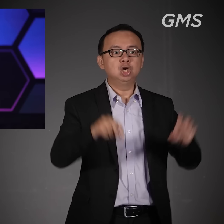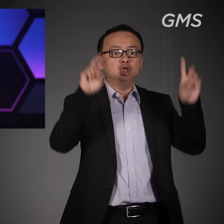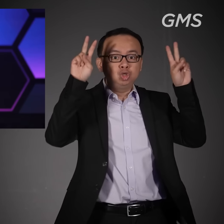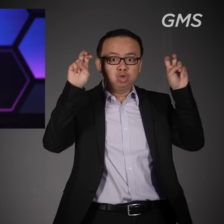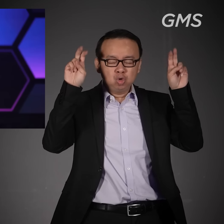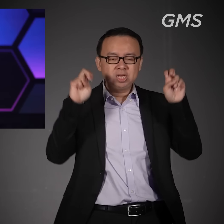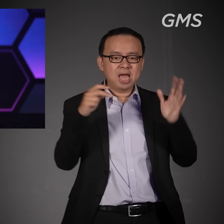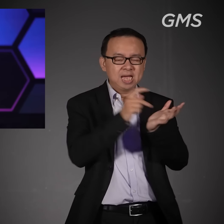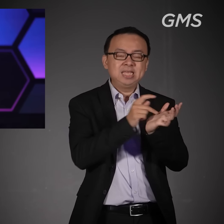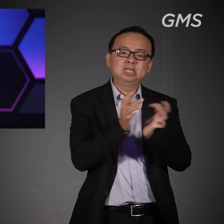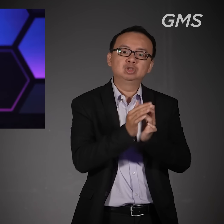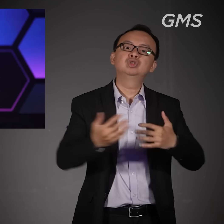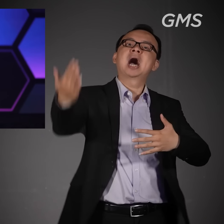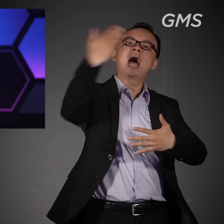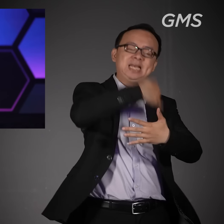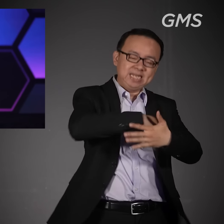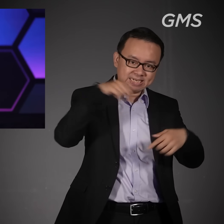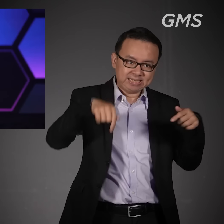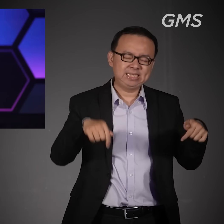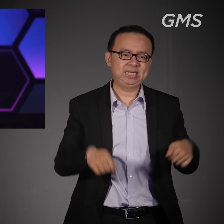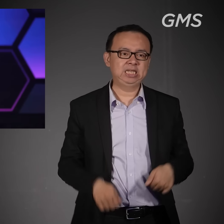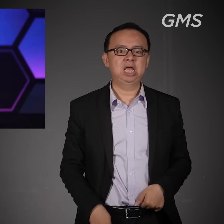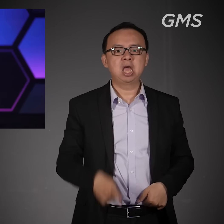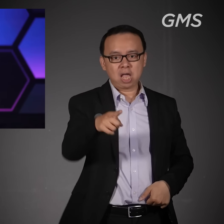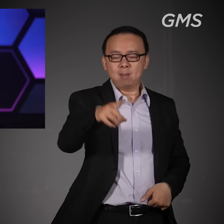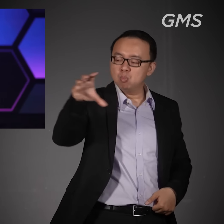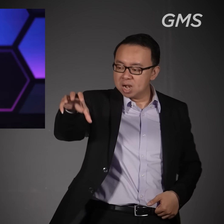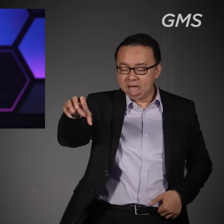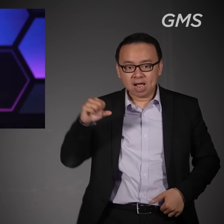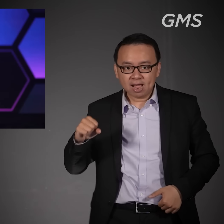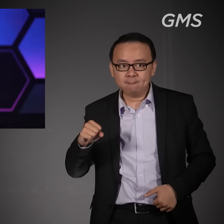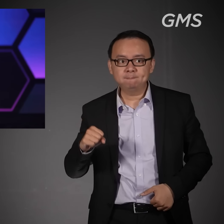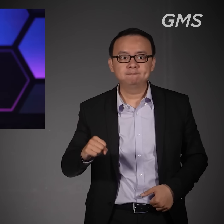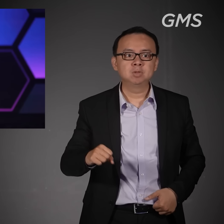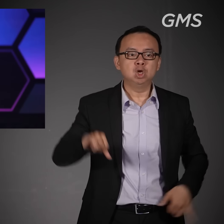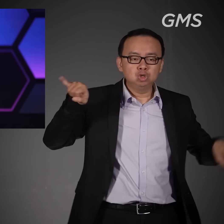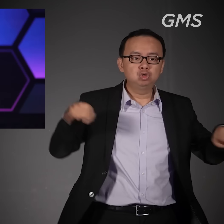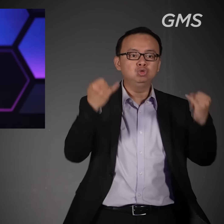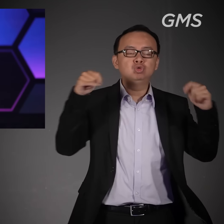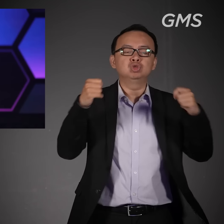Anda menangkap getaran hati juru selamat kita.